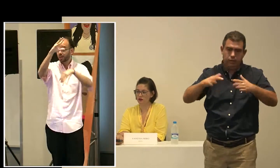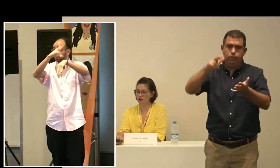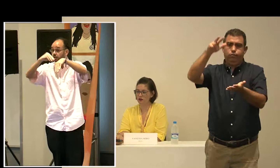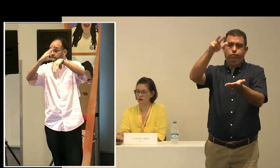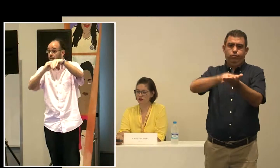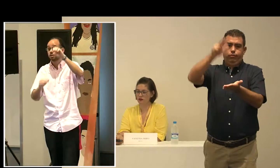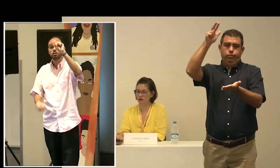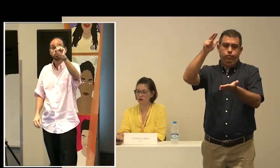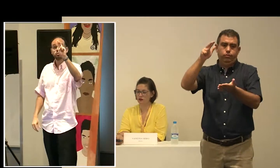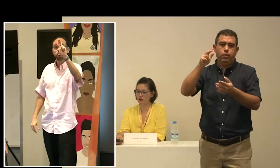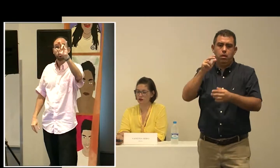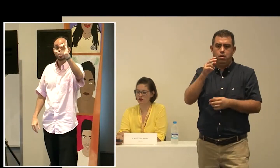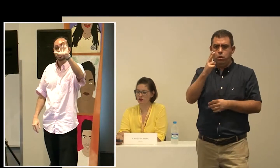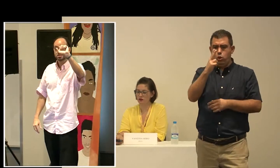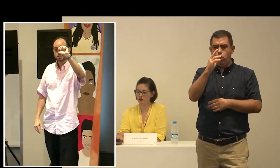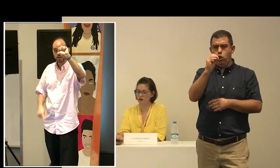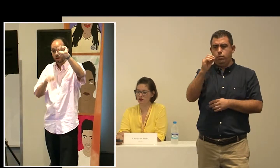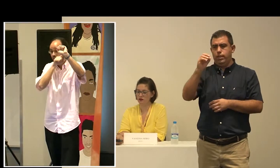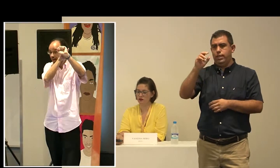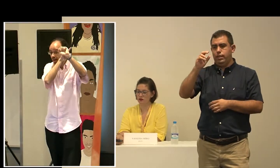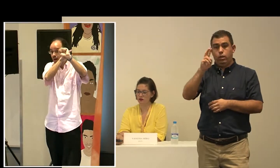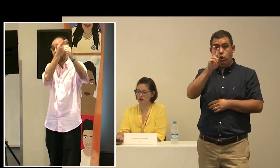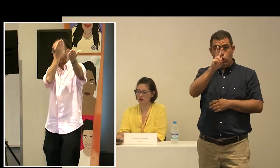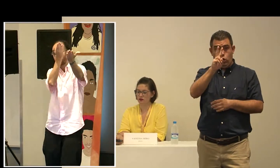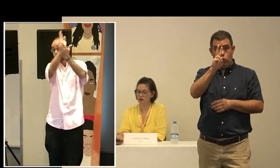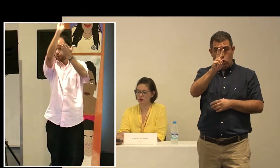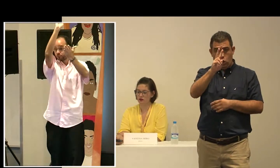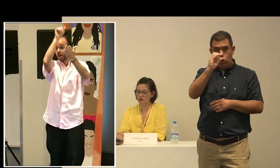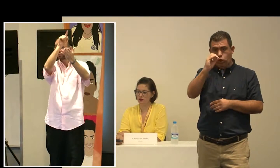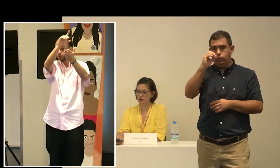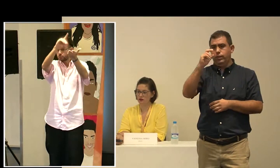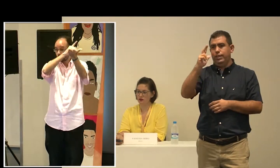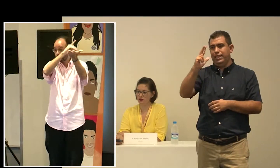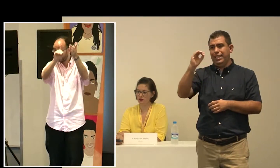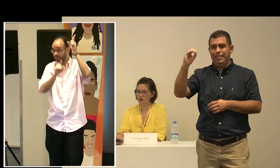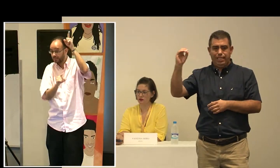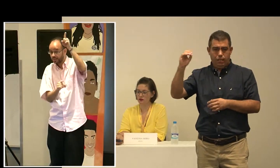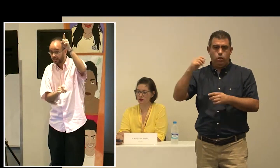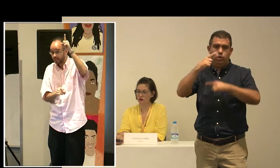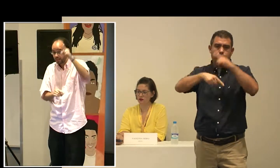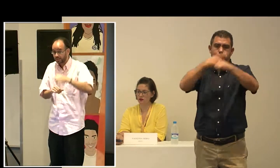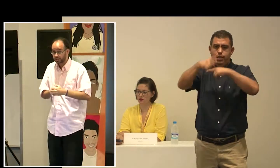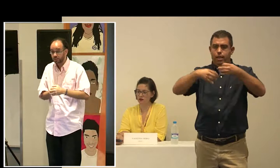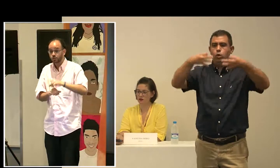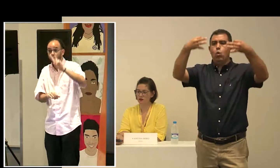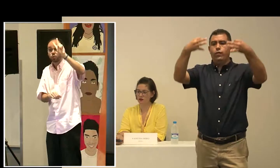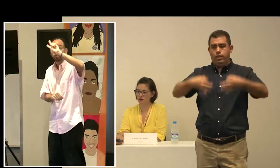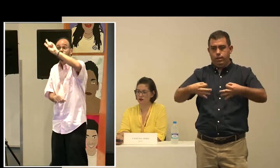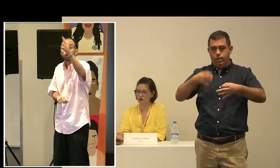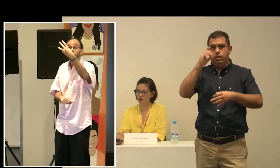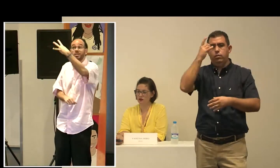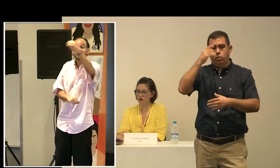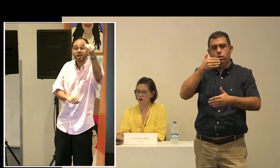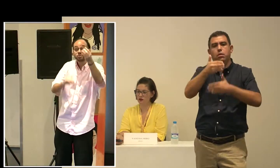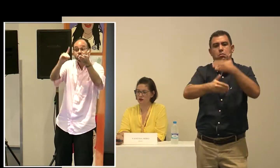Também um dicionário que foi feito na Suíça, foi aprovado lá, esse dicionário.